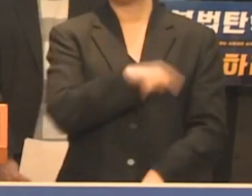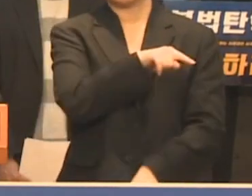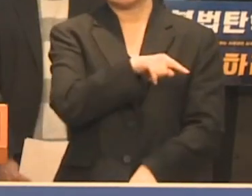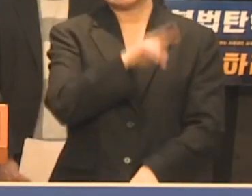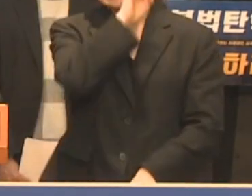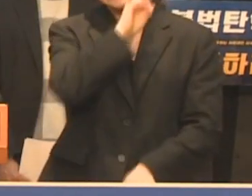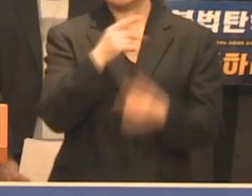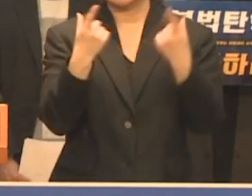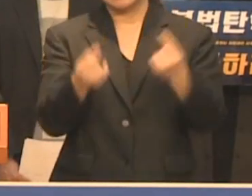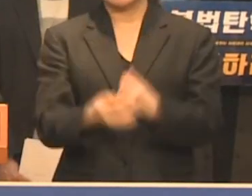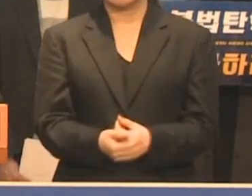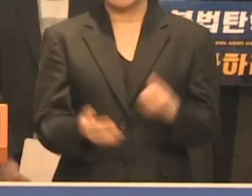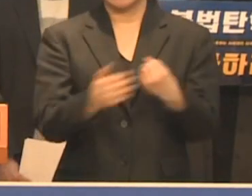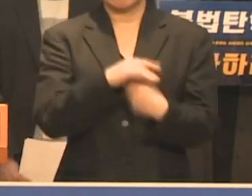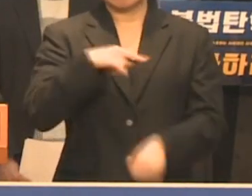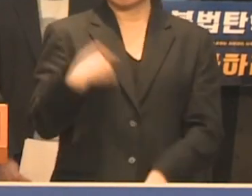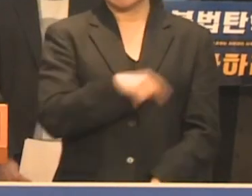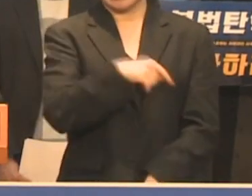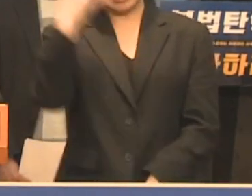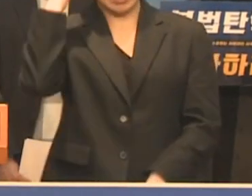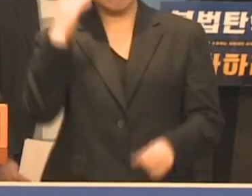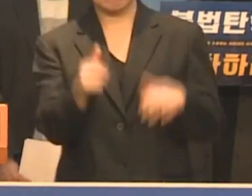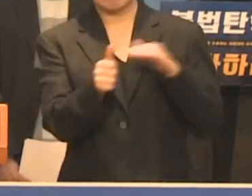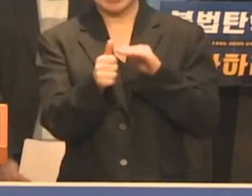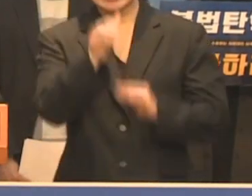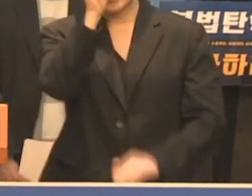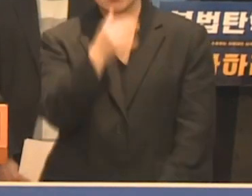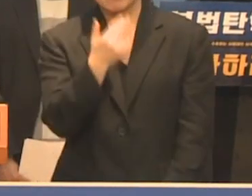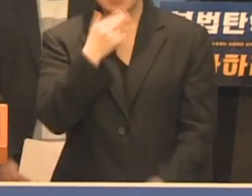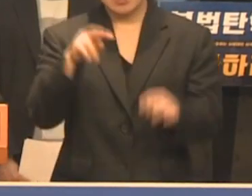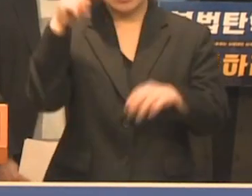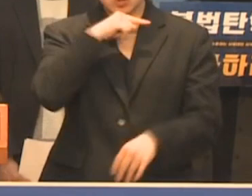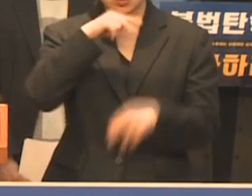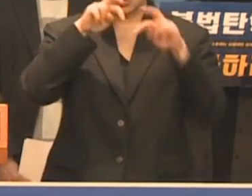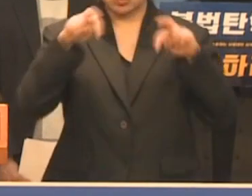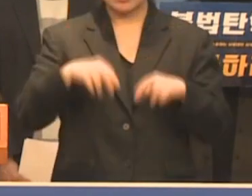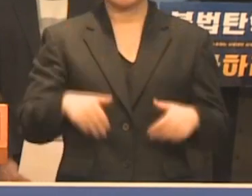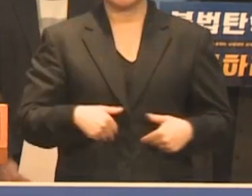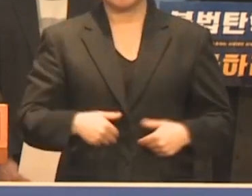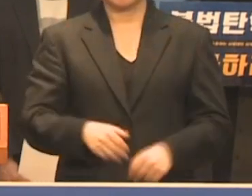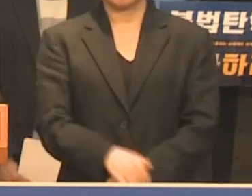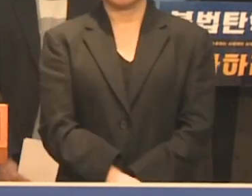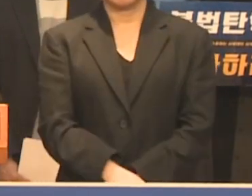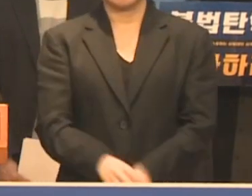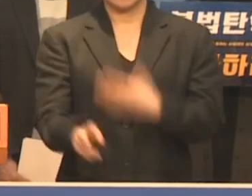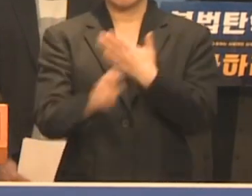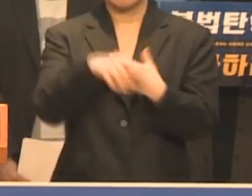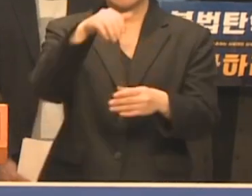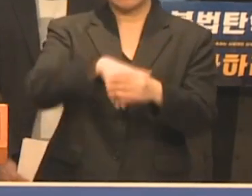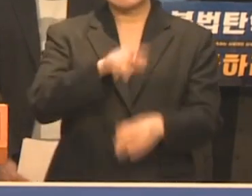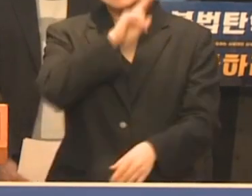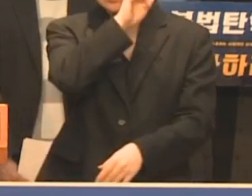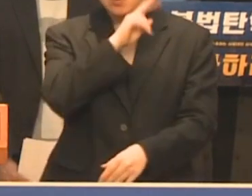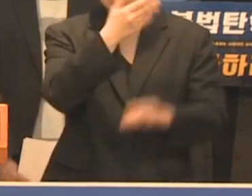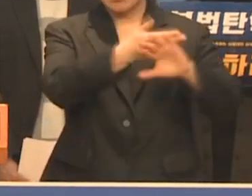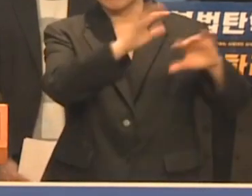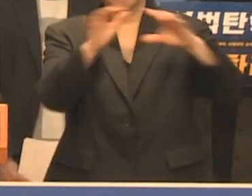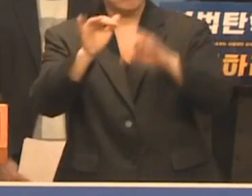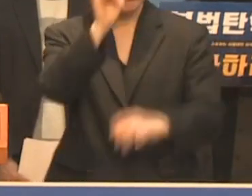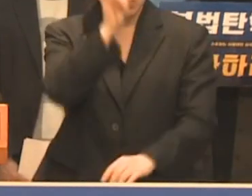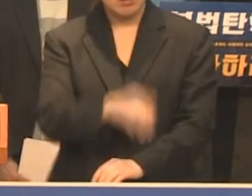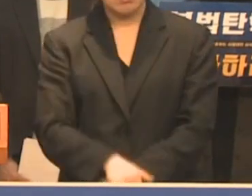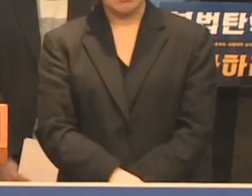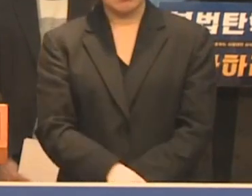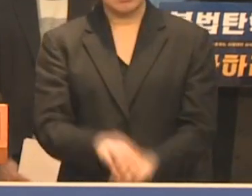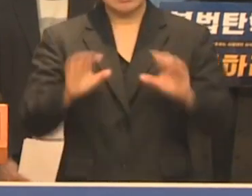있습니다. 따라서 중국에서 한국 선거 개입이 있었는지 없었는지 철저하게 조사해야 합니다. 부정선거 의혹은 국내뿐 아니라 해외에서도 제기되고 있습니다.